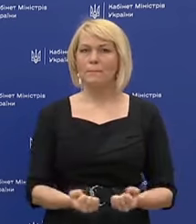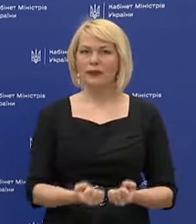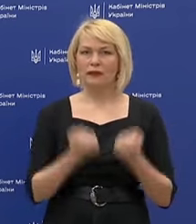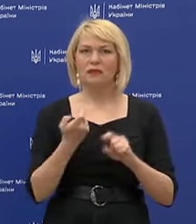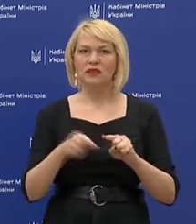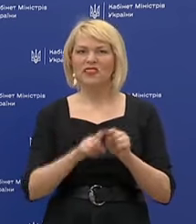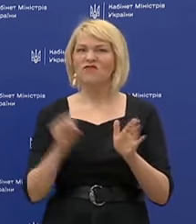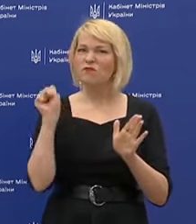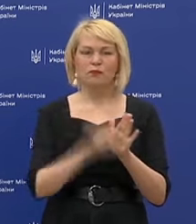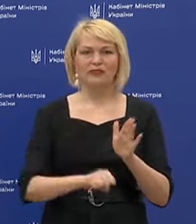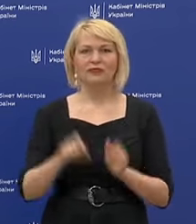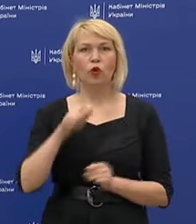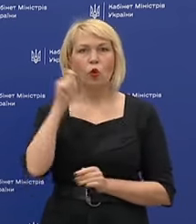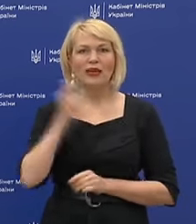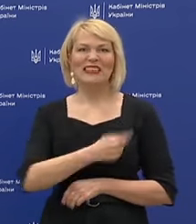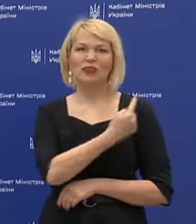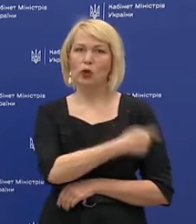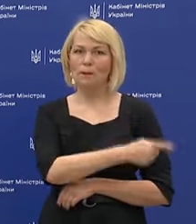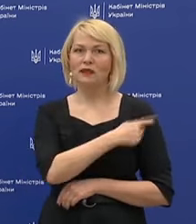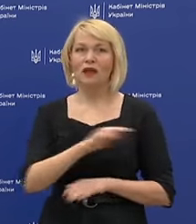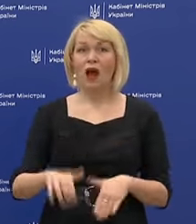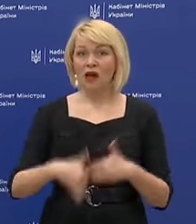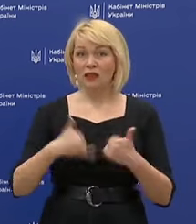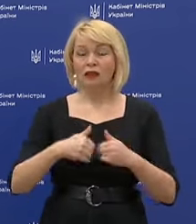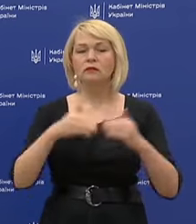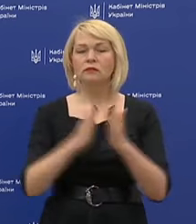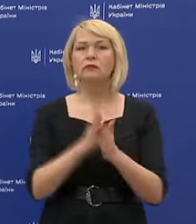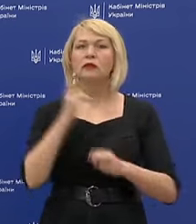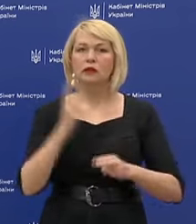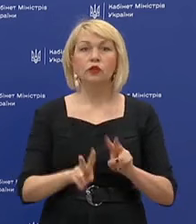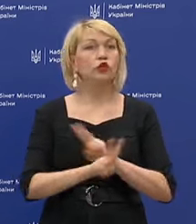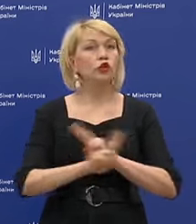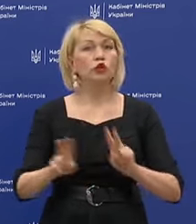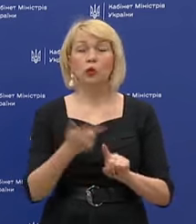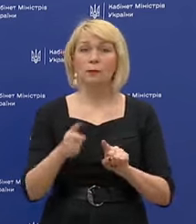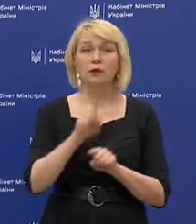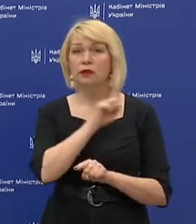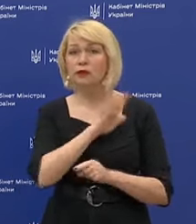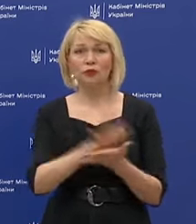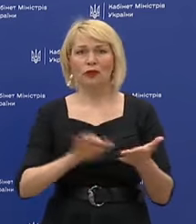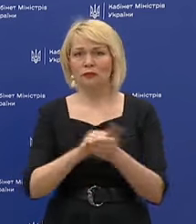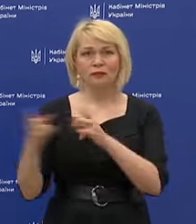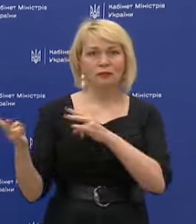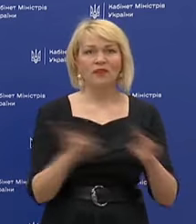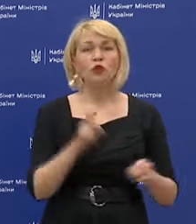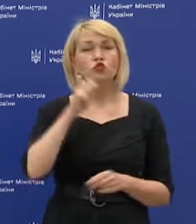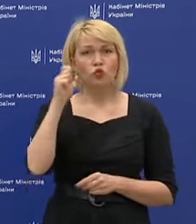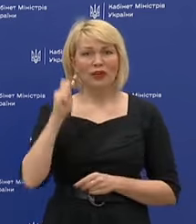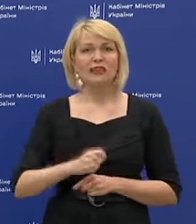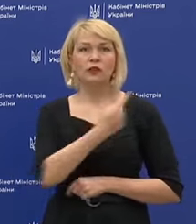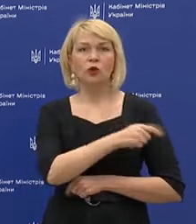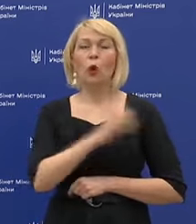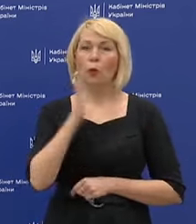це вбивство української медицини. А зараз цьому прийшов кінець. Ніхто більше не буде вбивати українську медицину, її